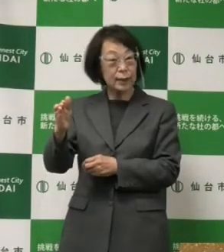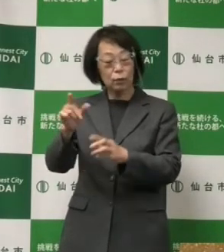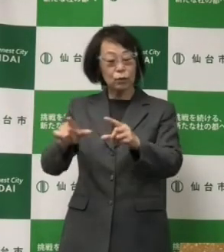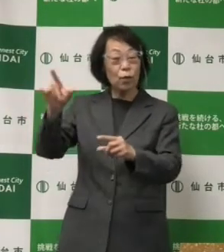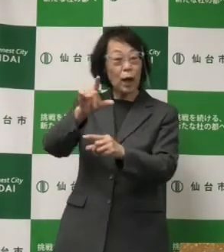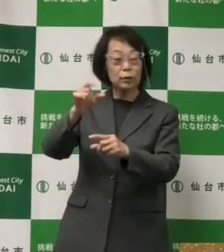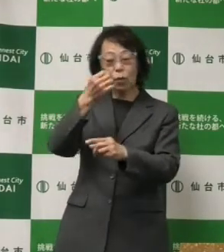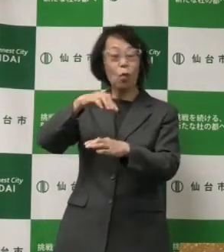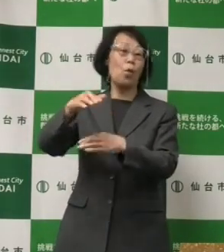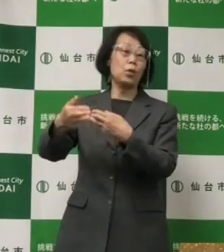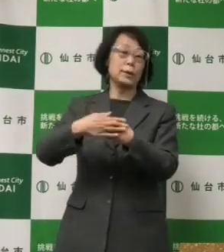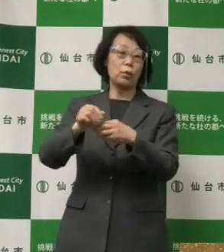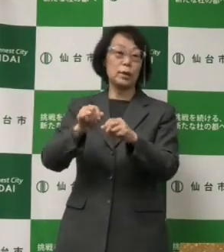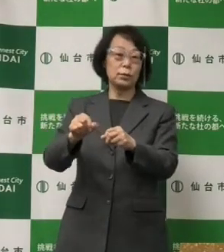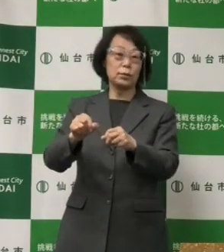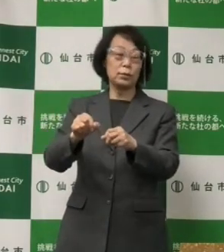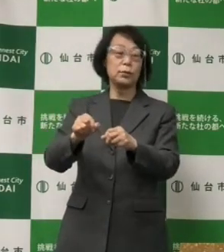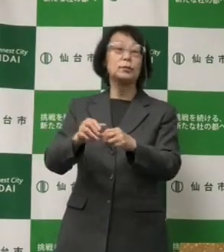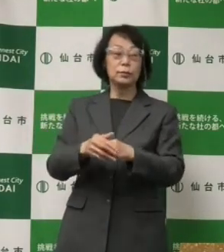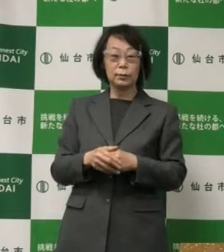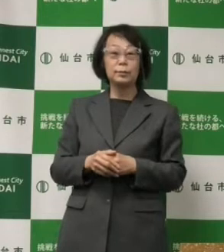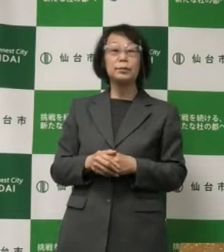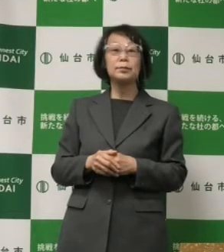を行うことにいたします。